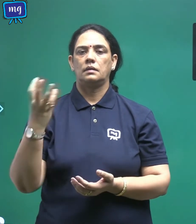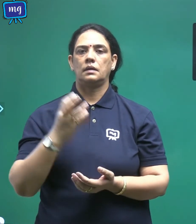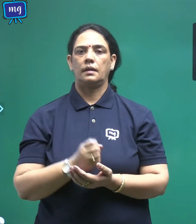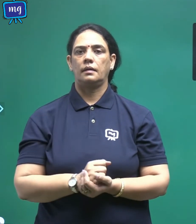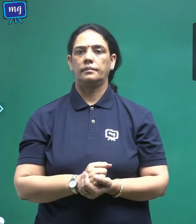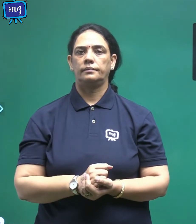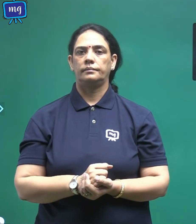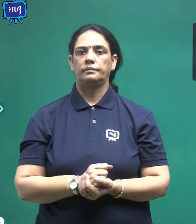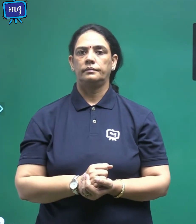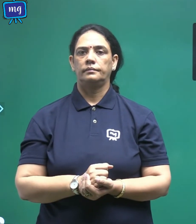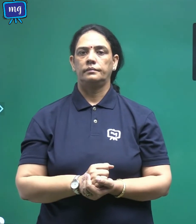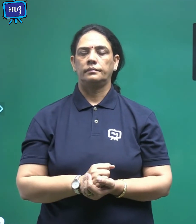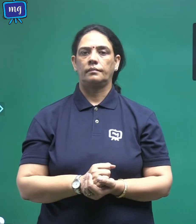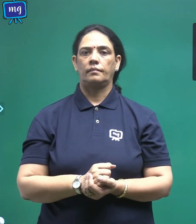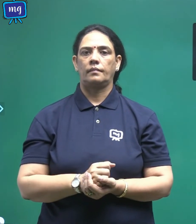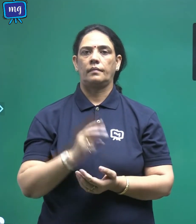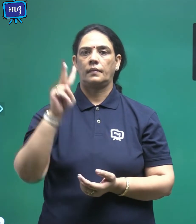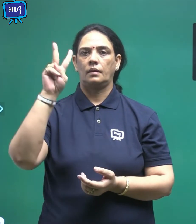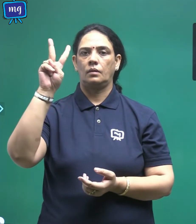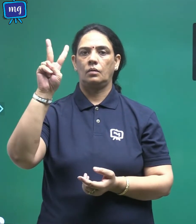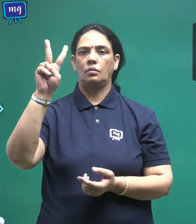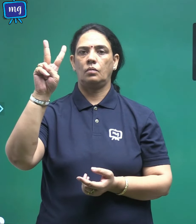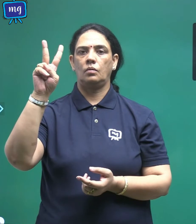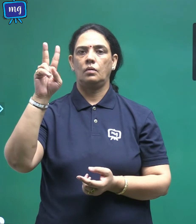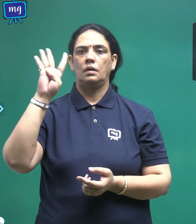संख्या 2 4x,